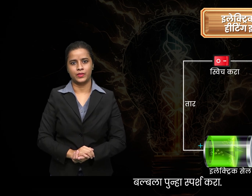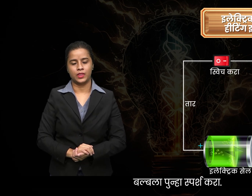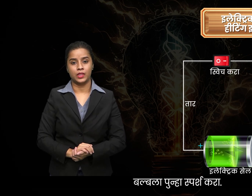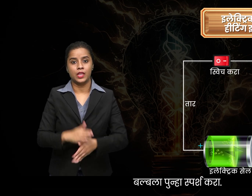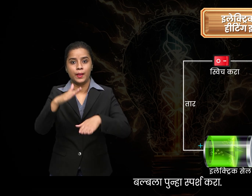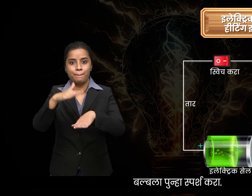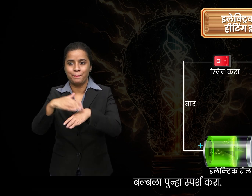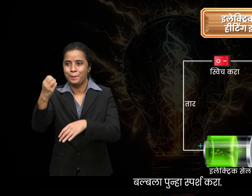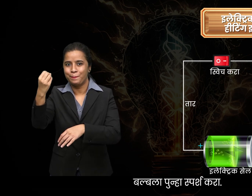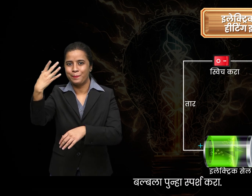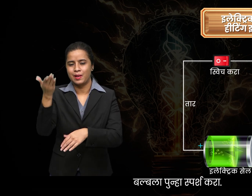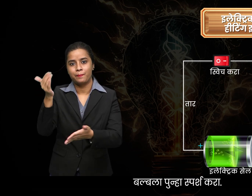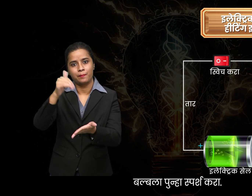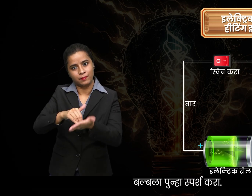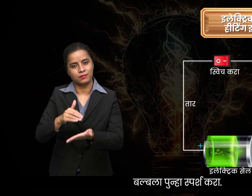बल्बला पुन्हा स्पर्श करा.